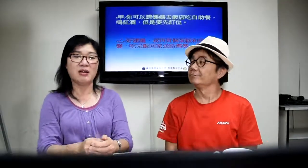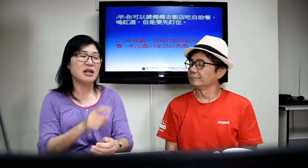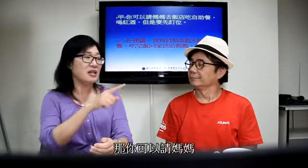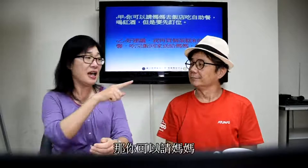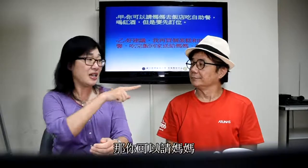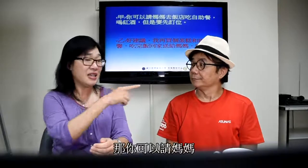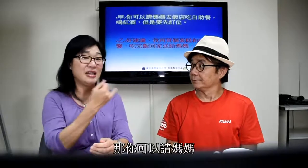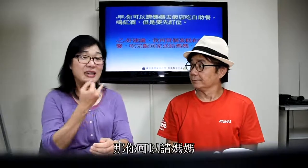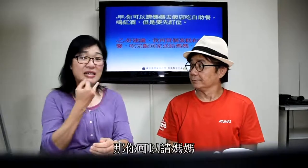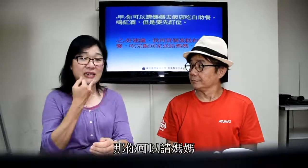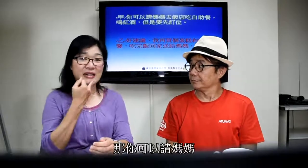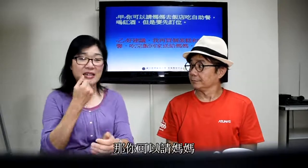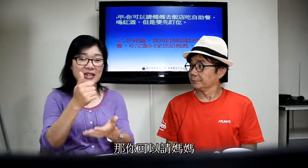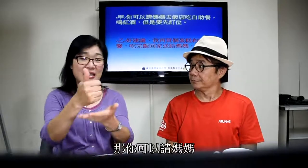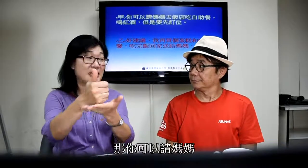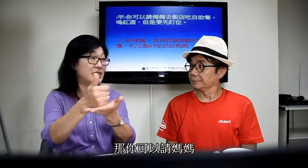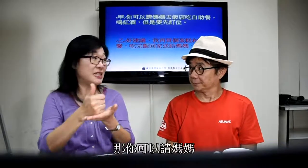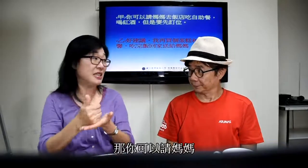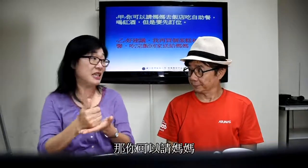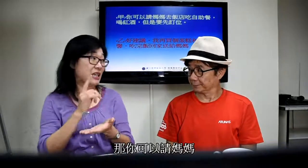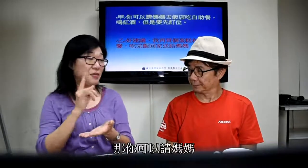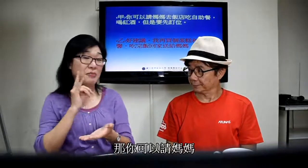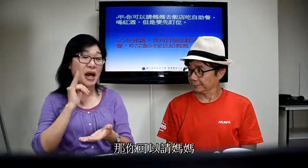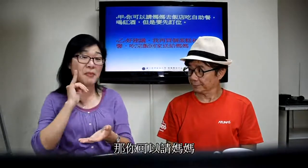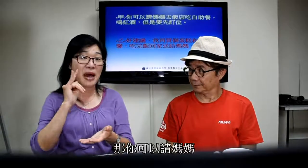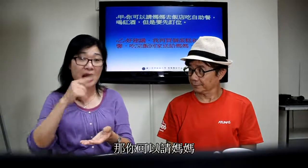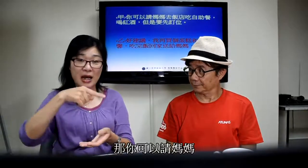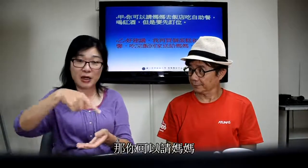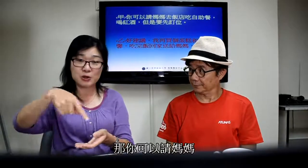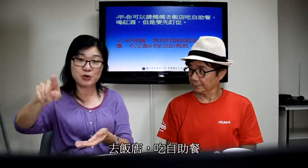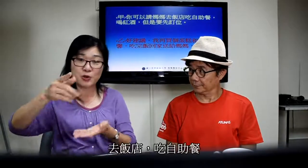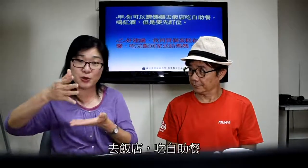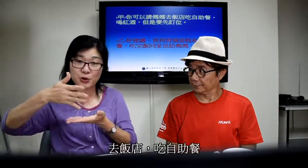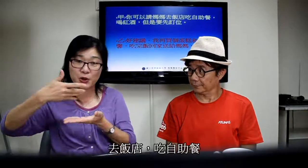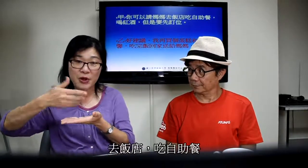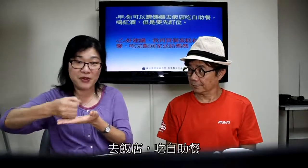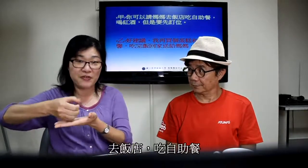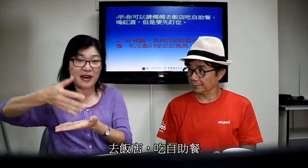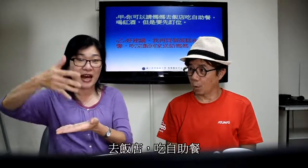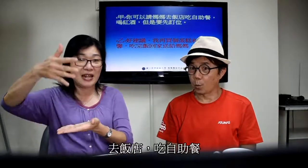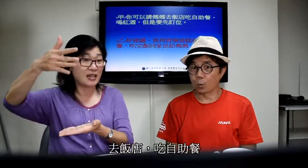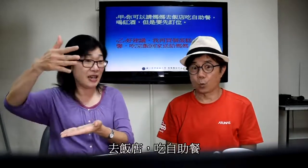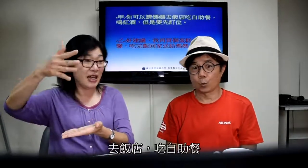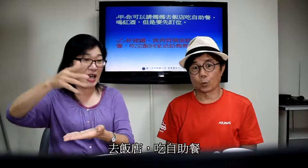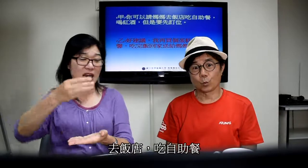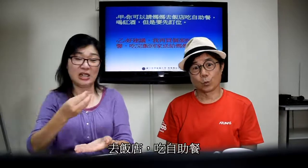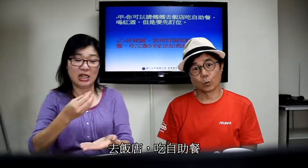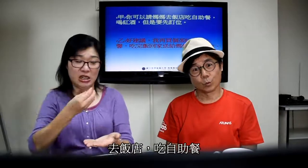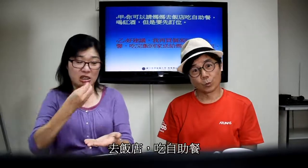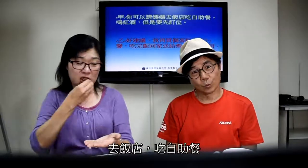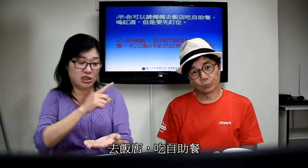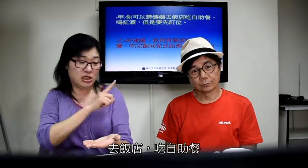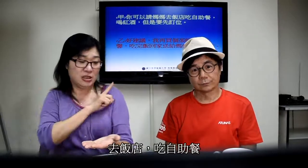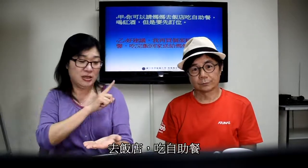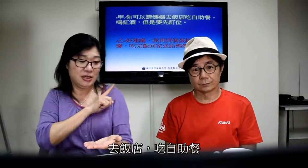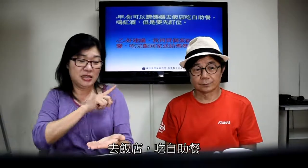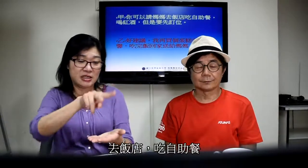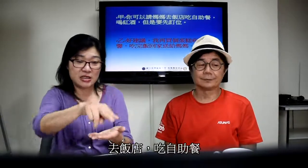那你可以请妈妈去饭店吃自